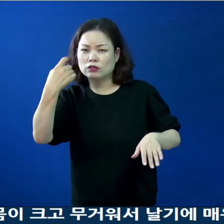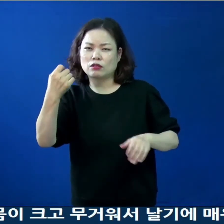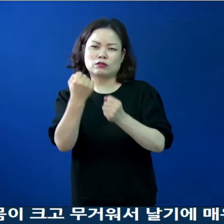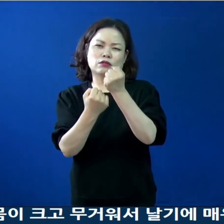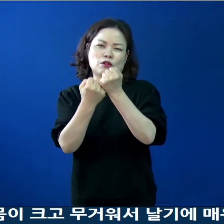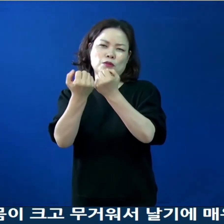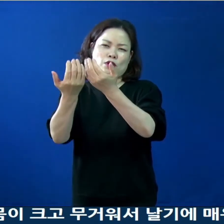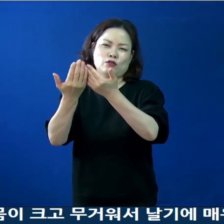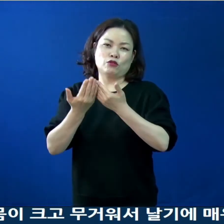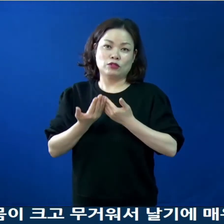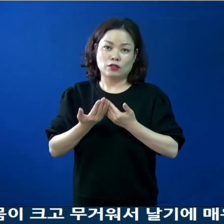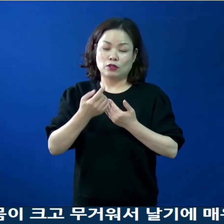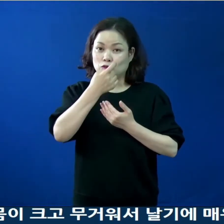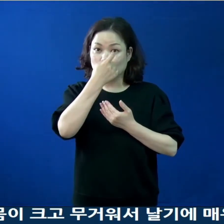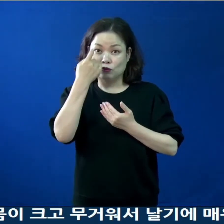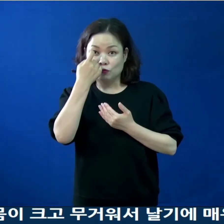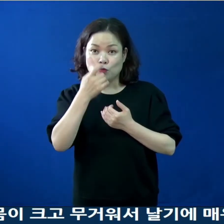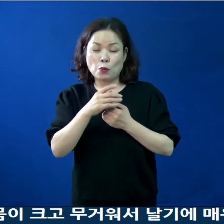하더라고요. 독수리 눈.